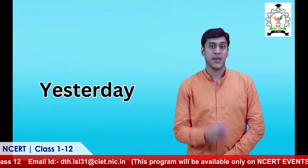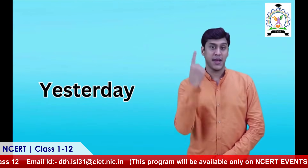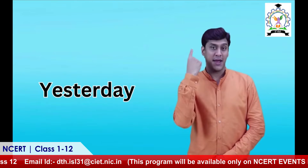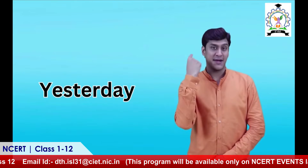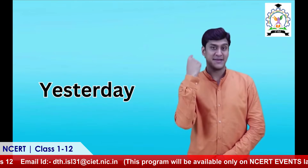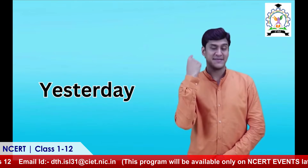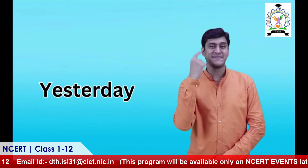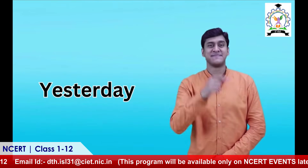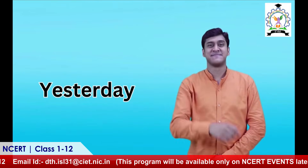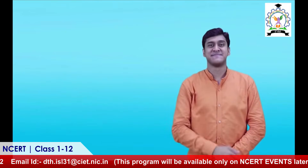बीता हुआ कल,